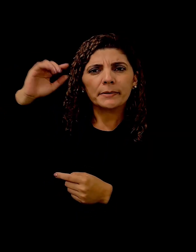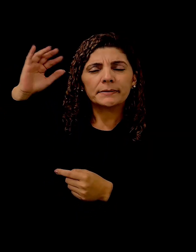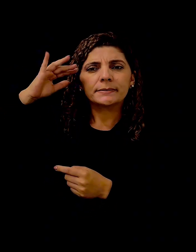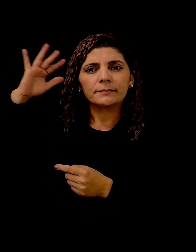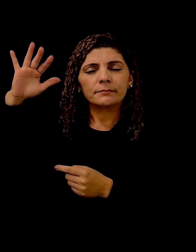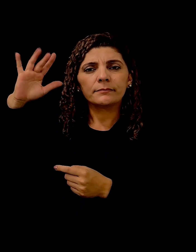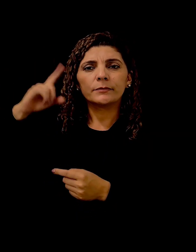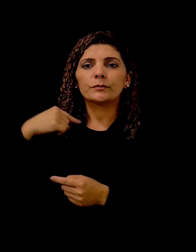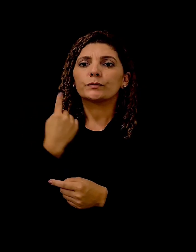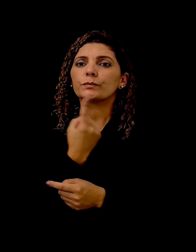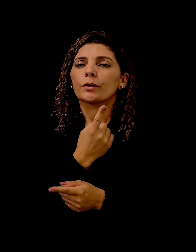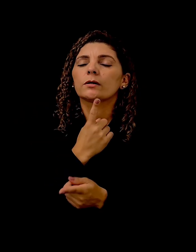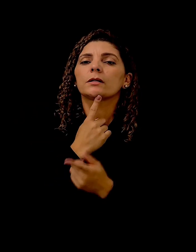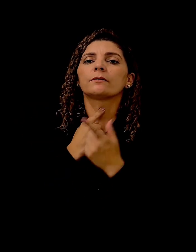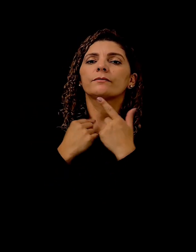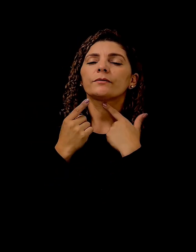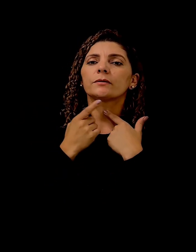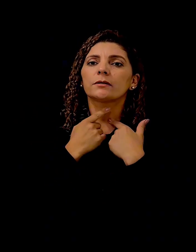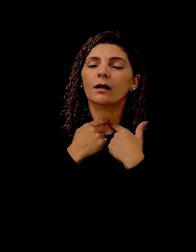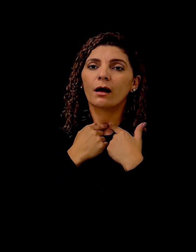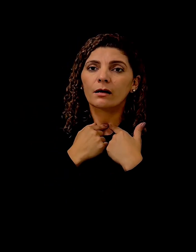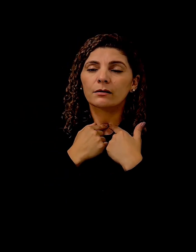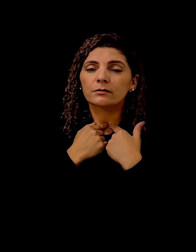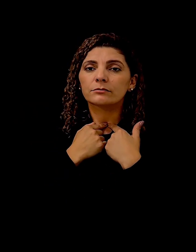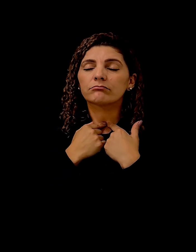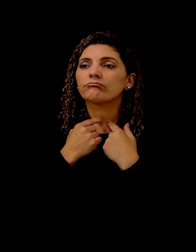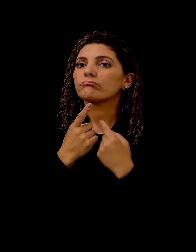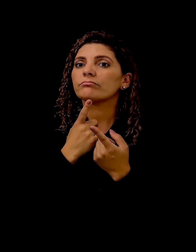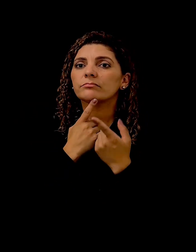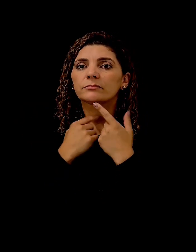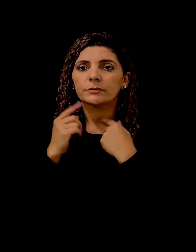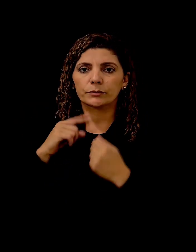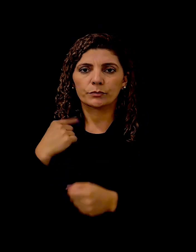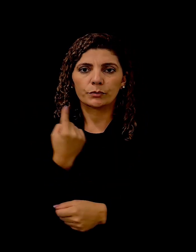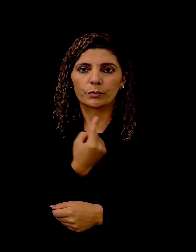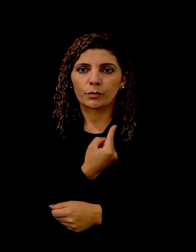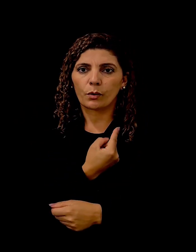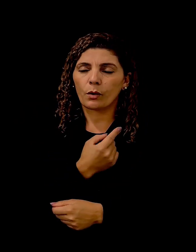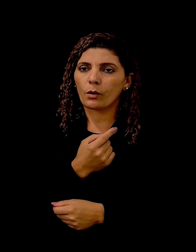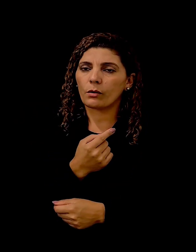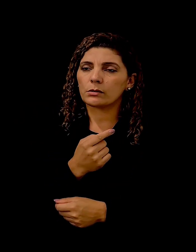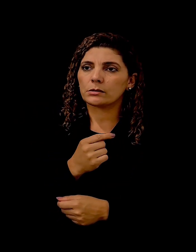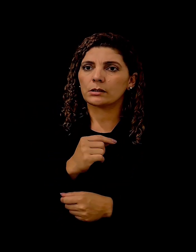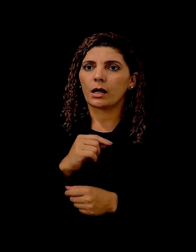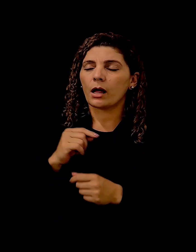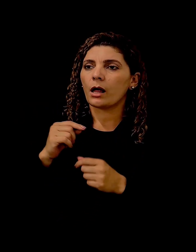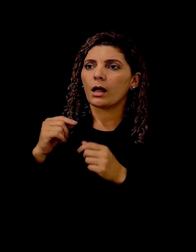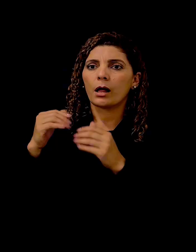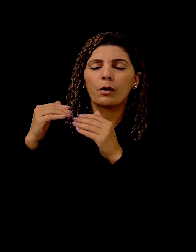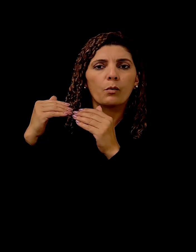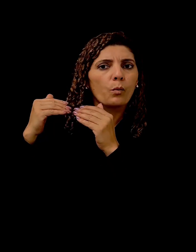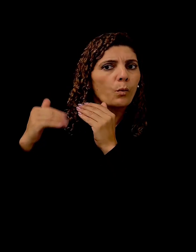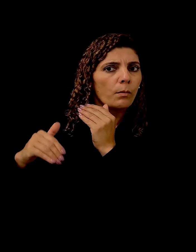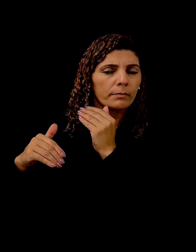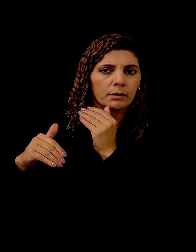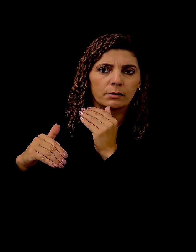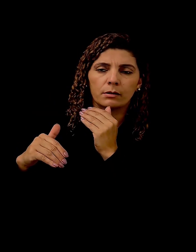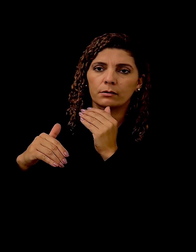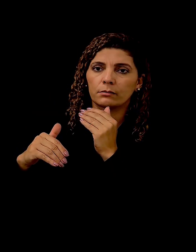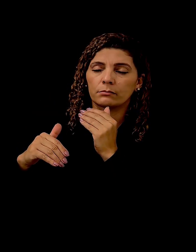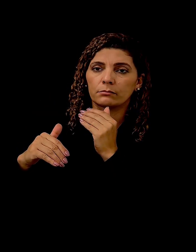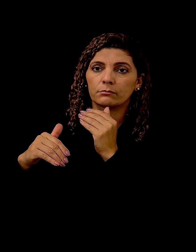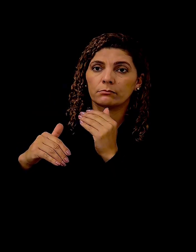os nossos desejos, se as nossas vontades não estiverem combinadas